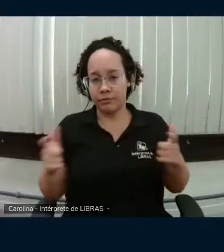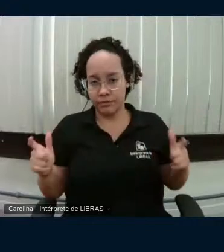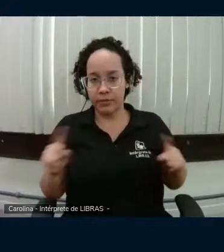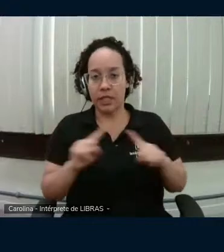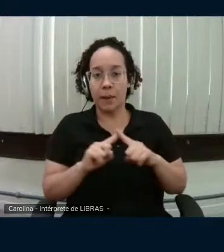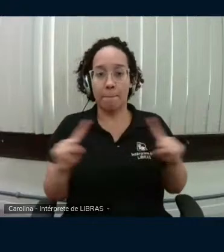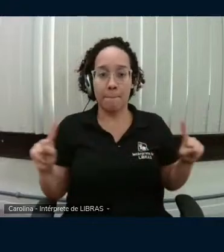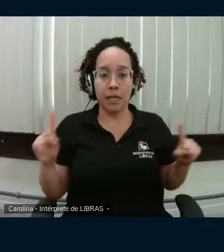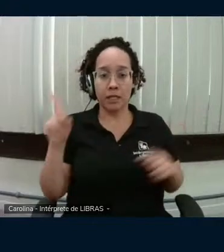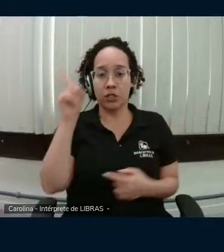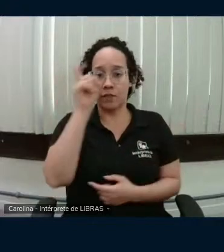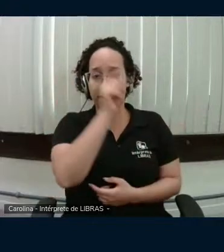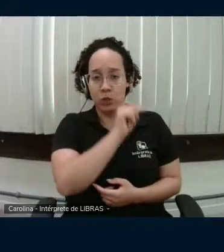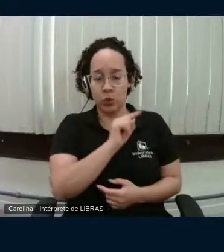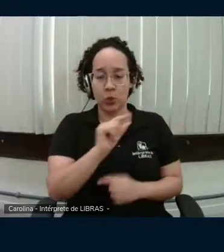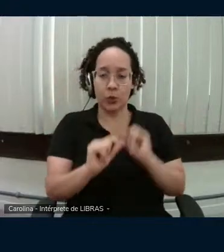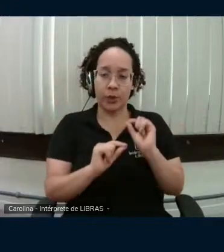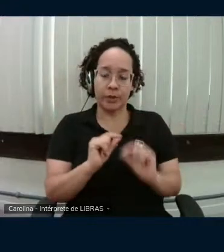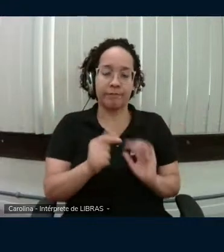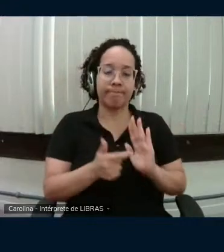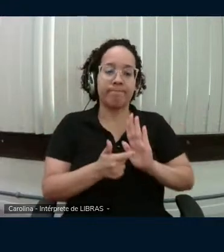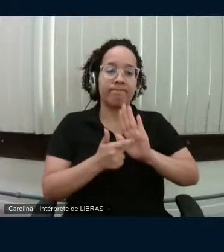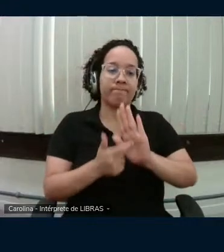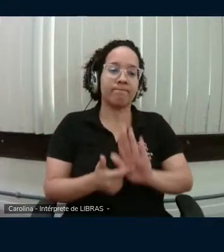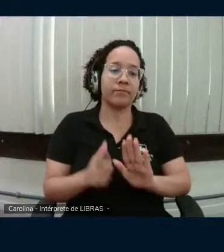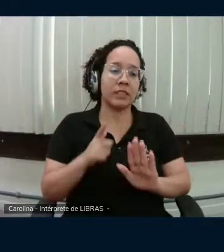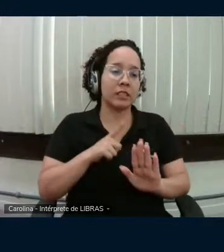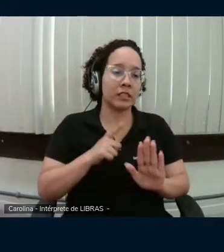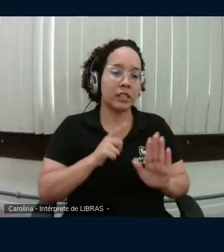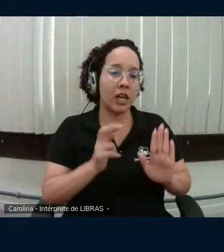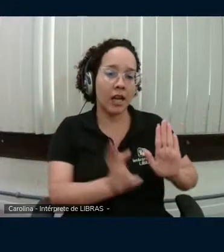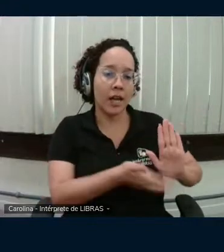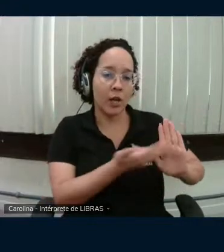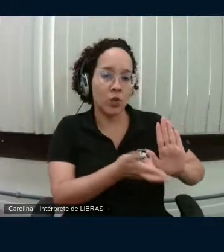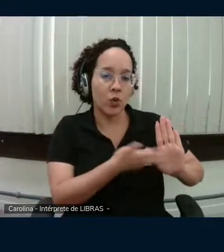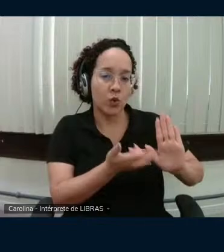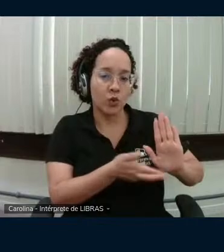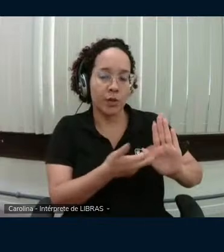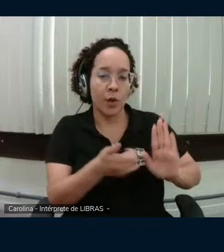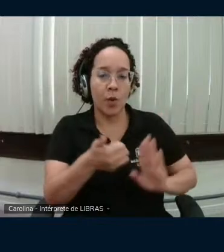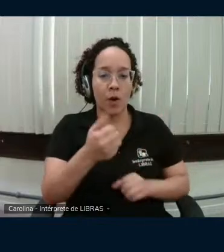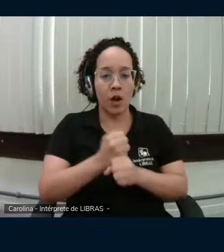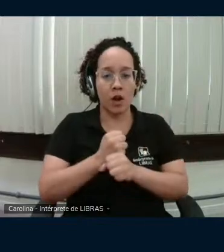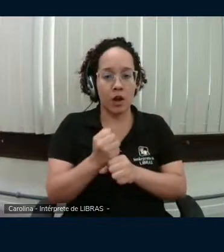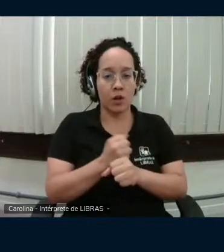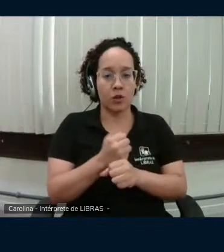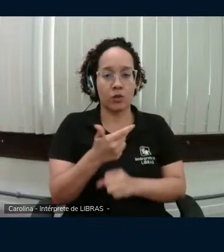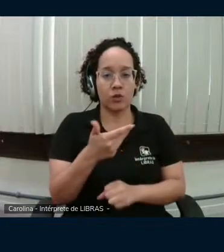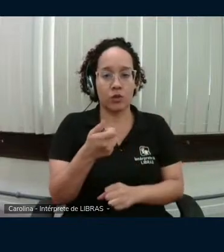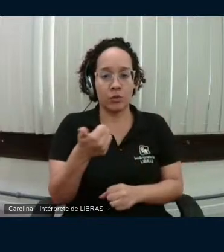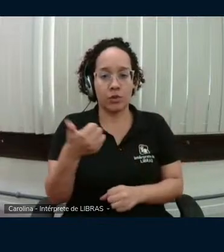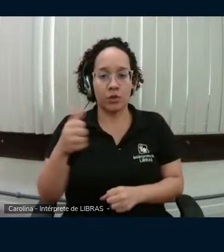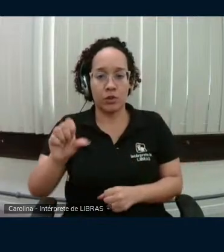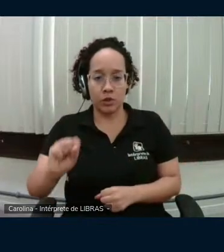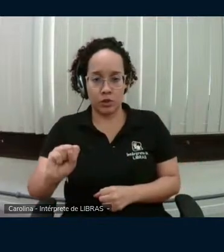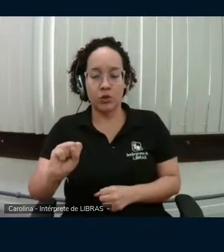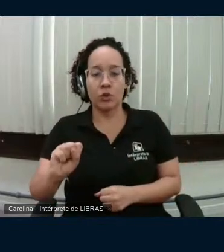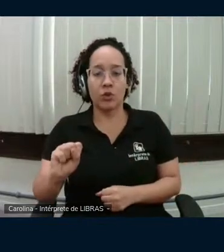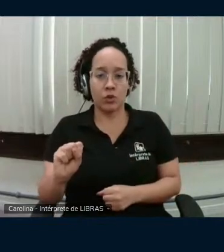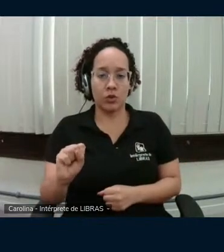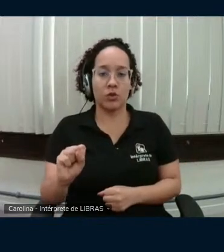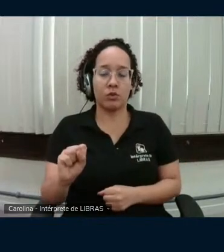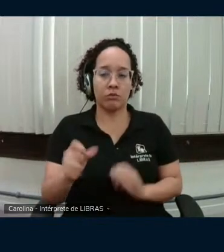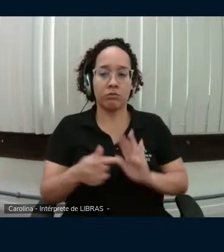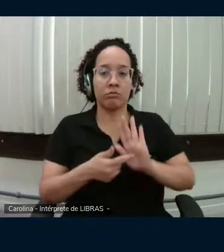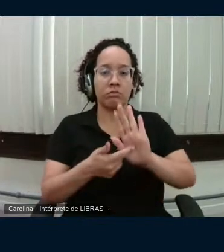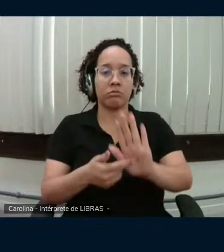é muito complicado é o que você chama atenção. A resolução de 2018, que normatizou o novo ensino médio,